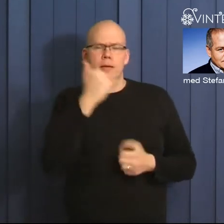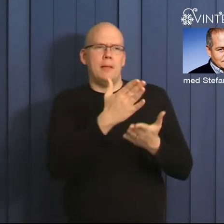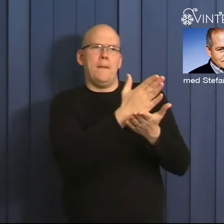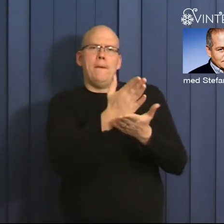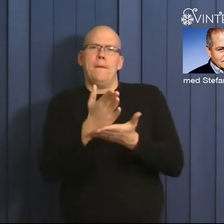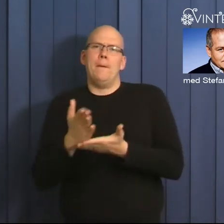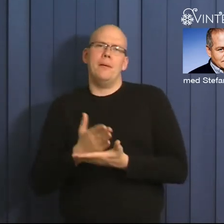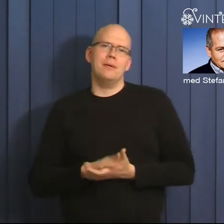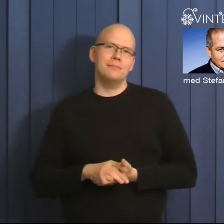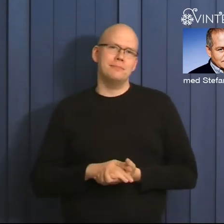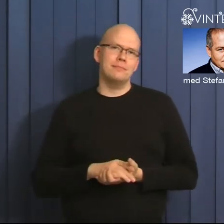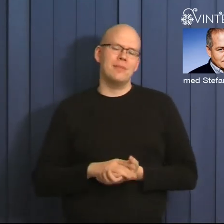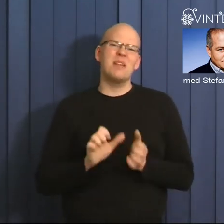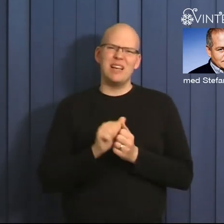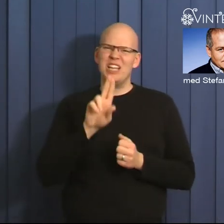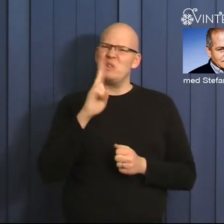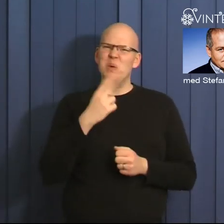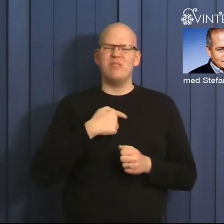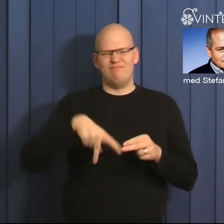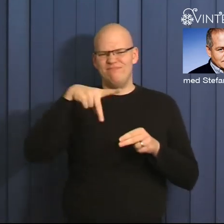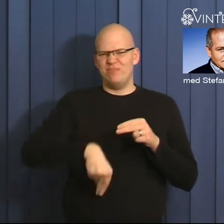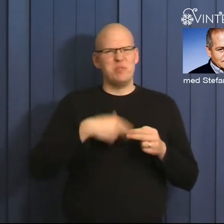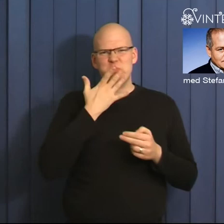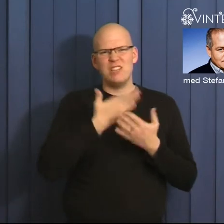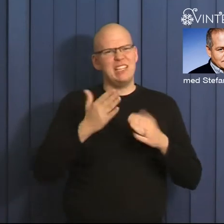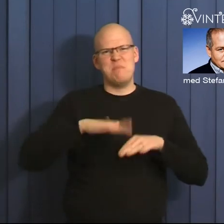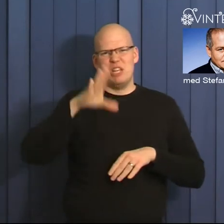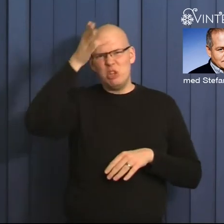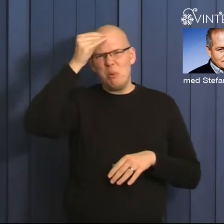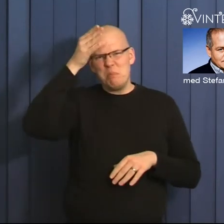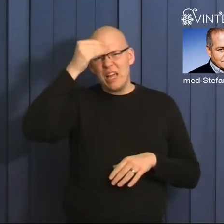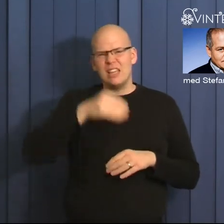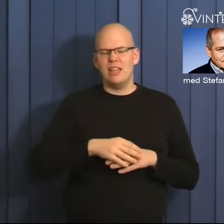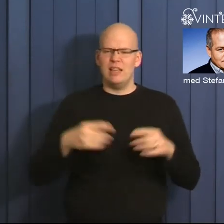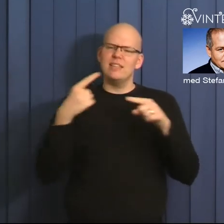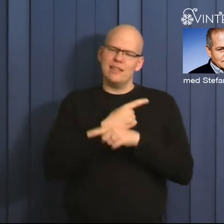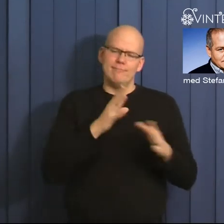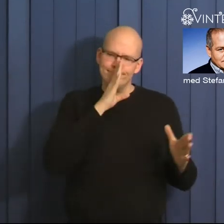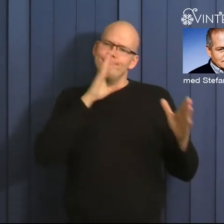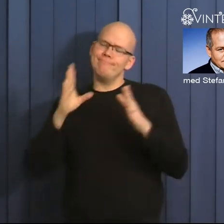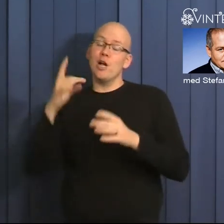men nu slutar vi tala om dumhet och går över till detta med